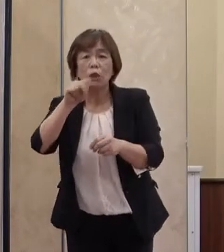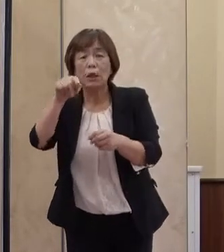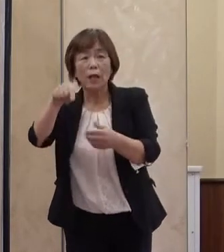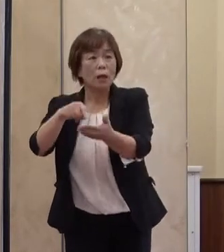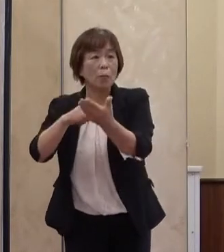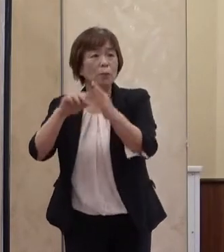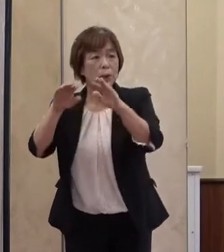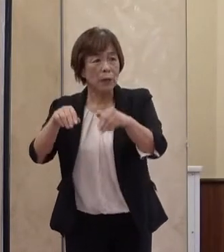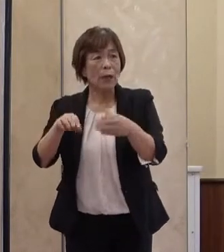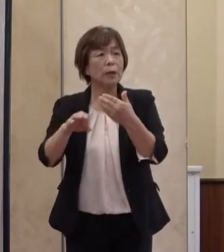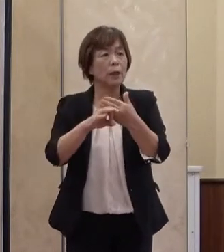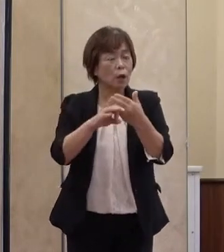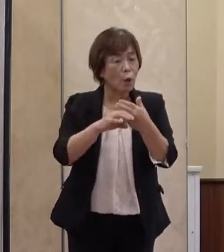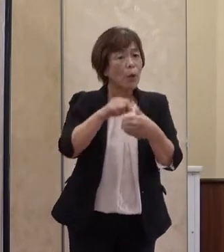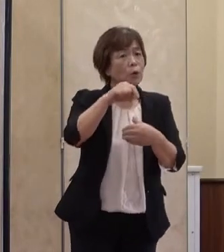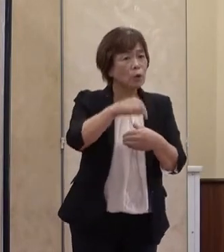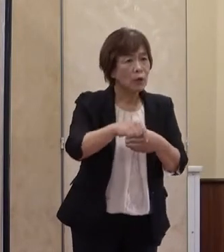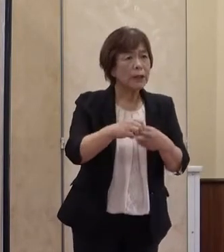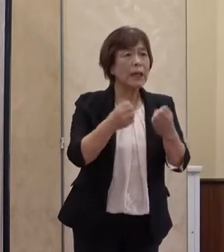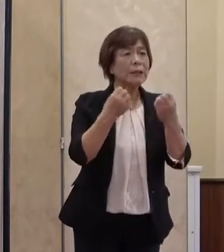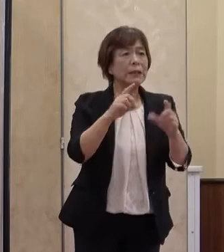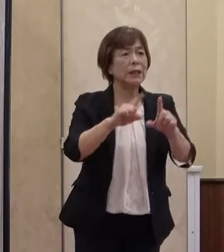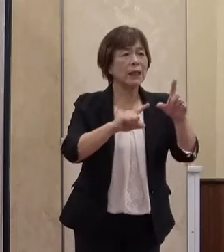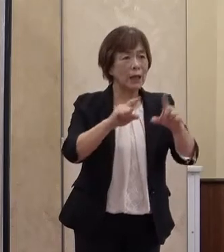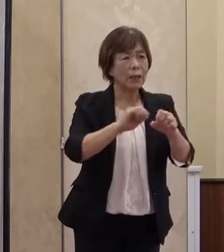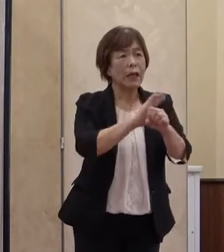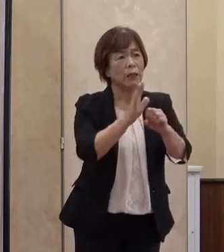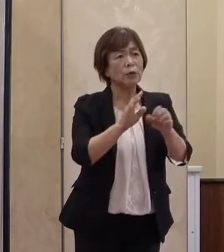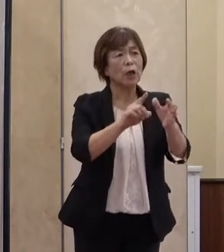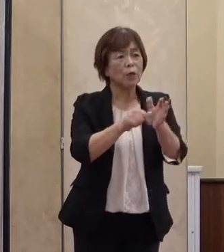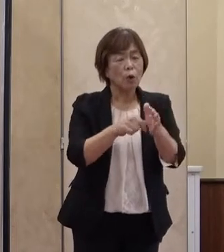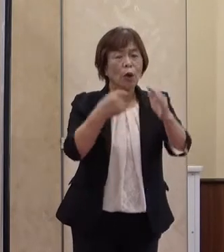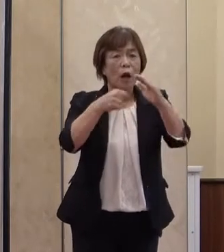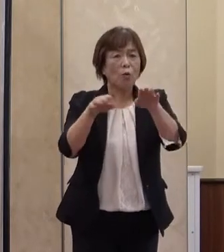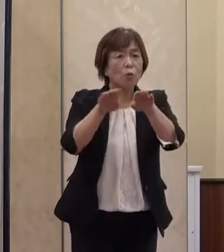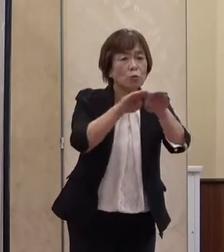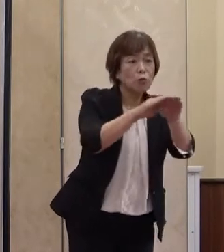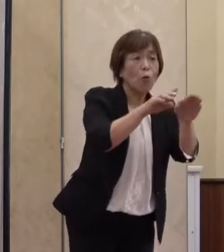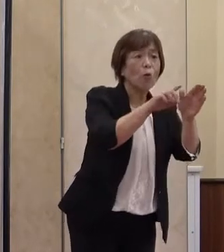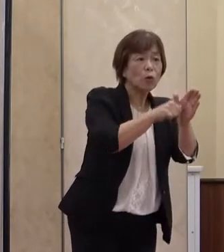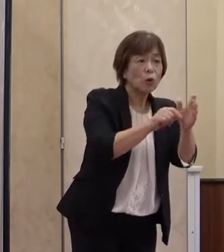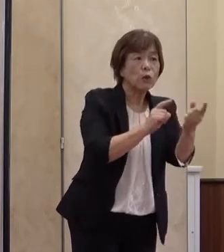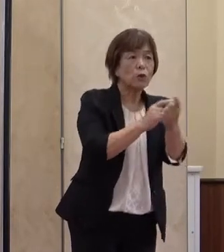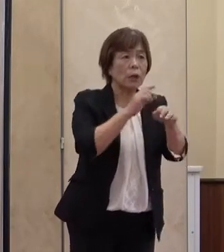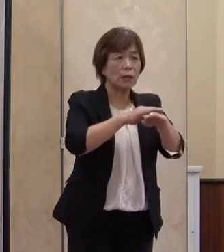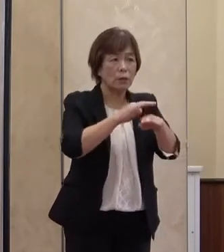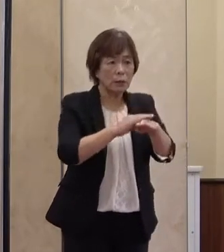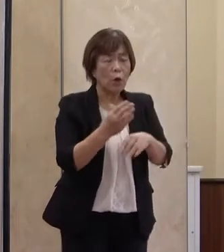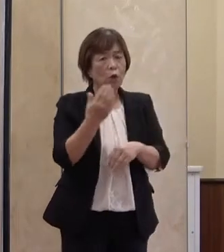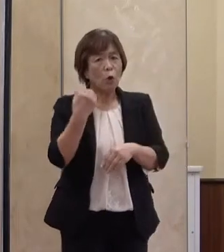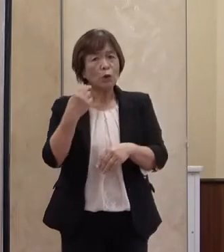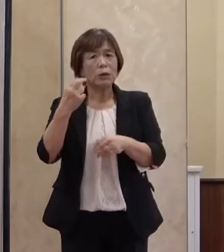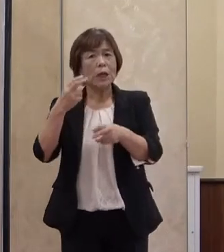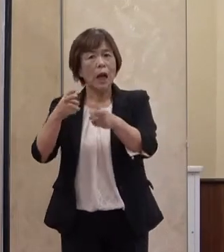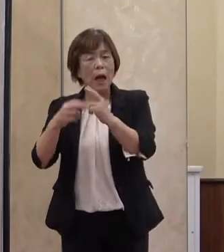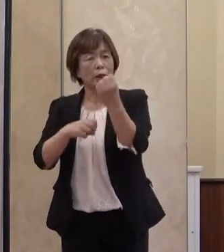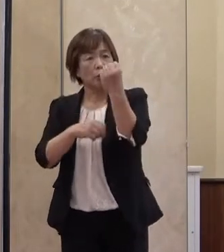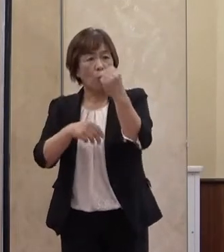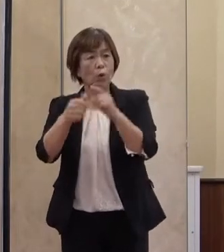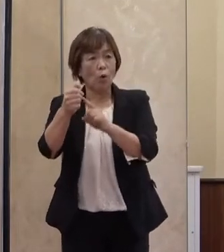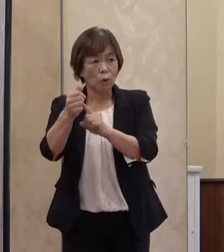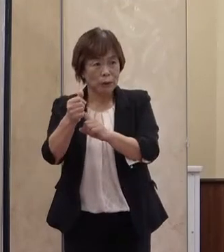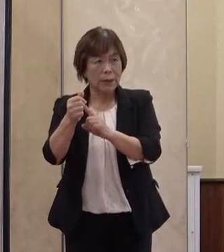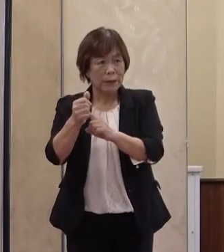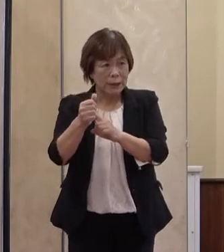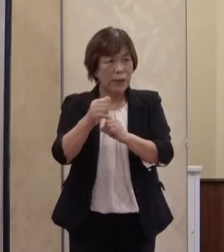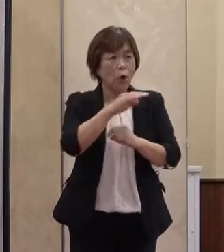く引き合いでですね、2009年の新型インフルエンザの時の休校をめぐる対応で、当時の橋本知事と、それから平松市長の休